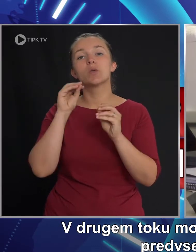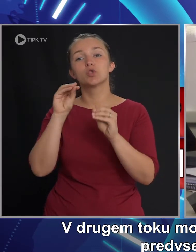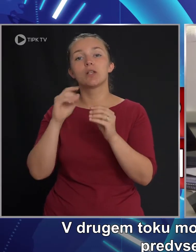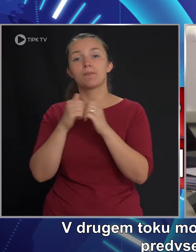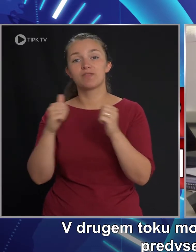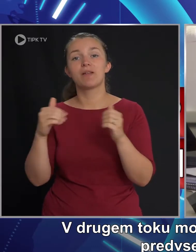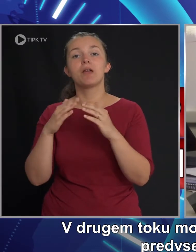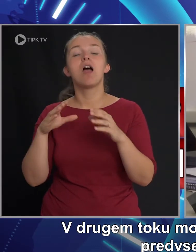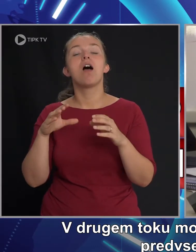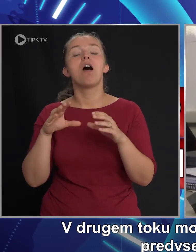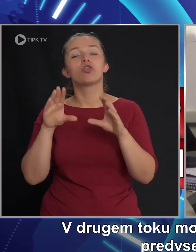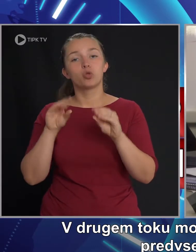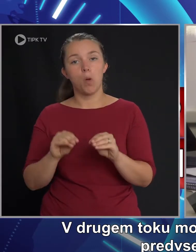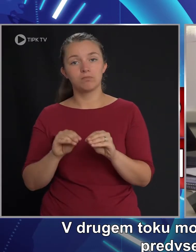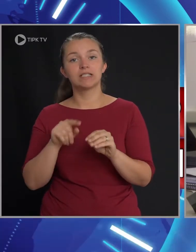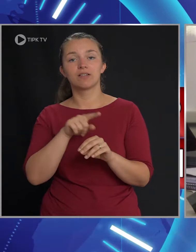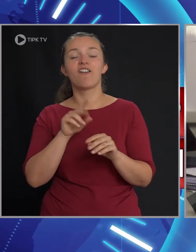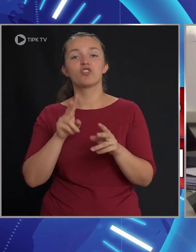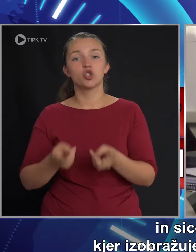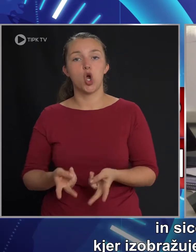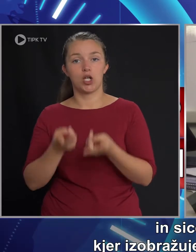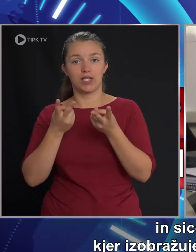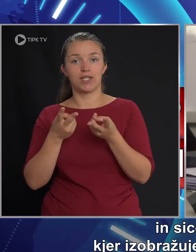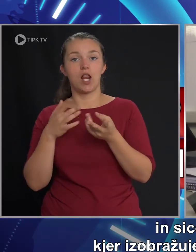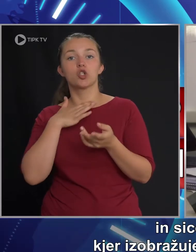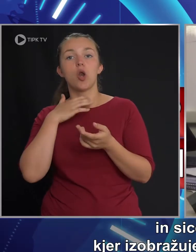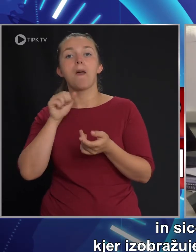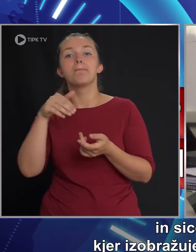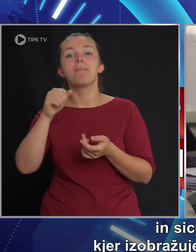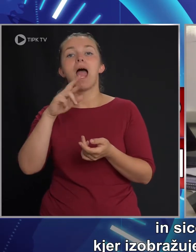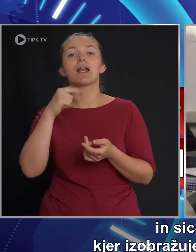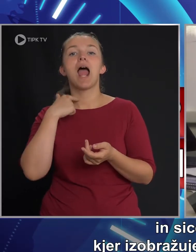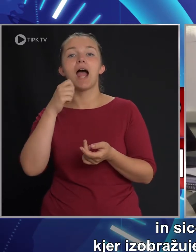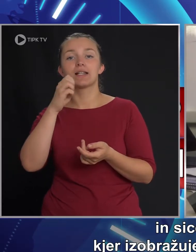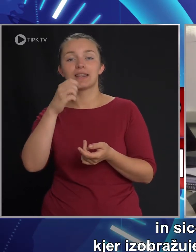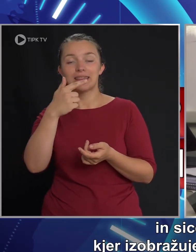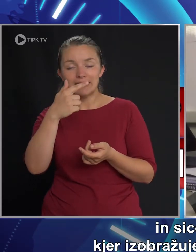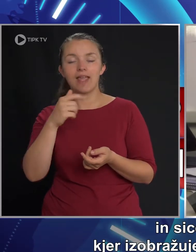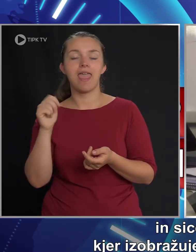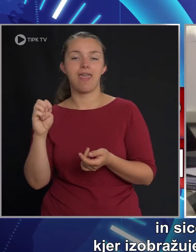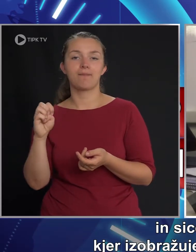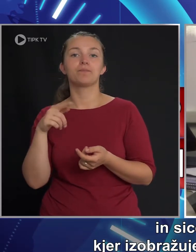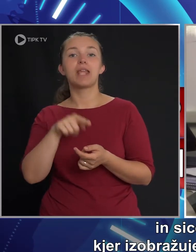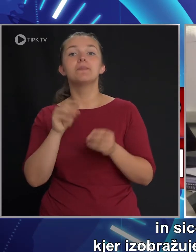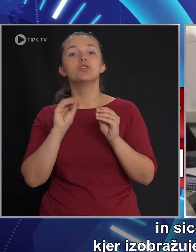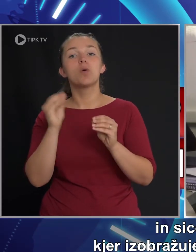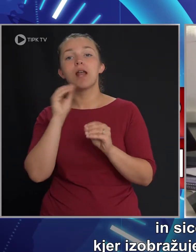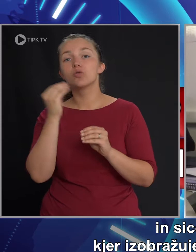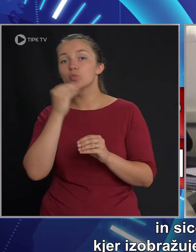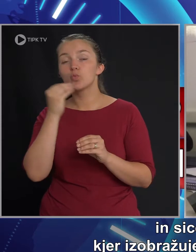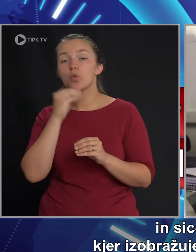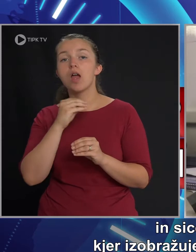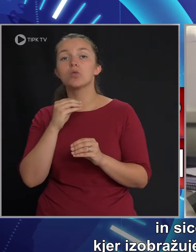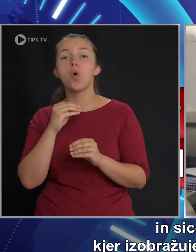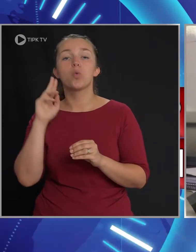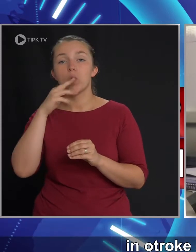trije učitelji, predvsem domski vzgojitelji, in sicer na šolo Margate, v Margate, kjer izobražujejo